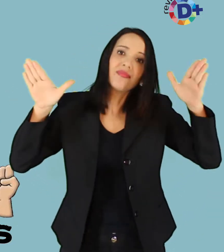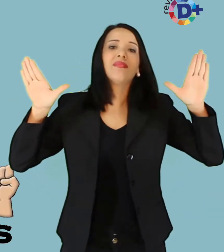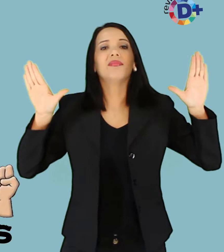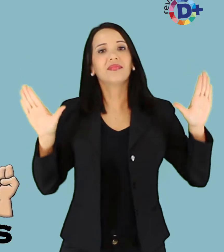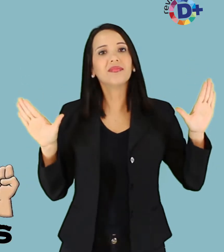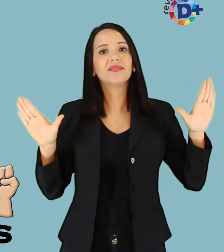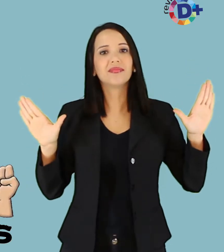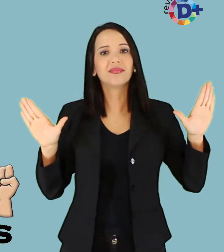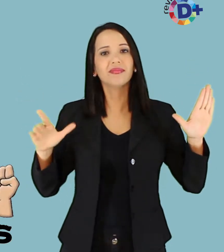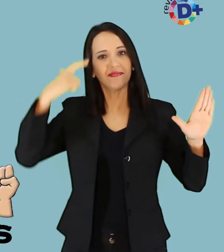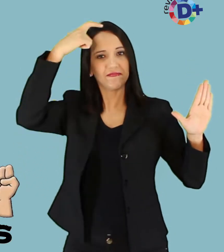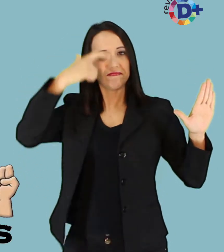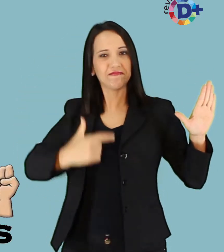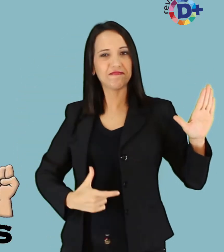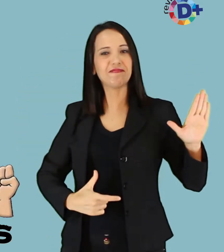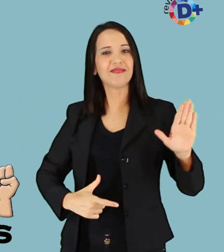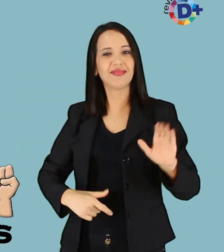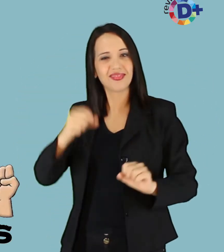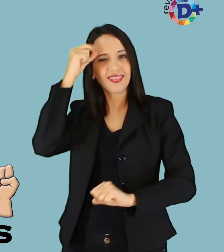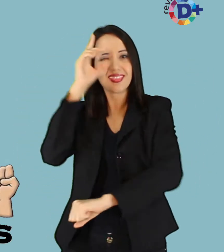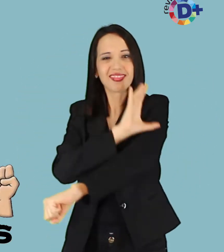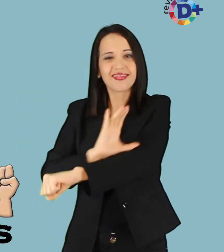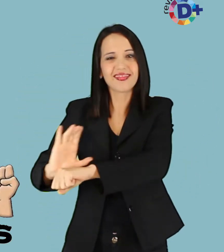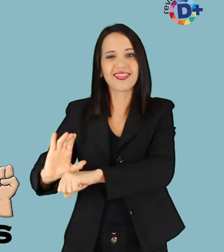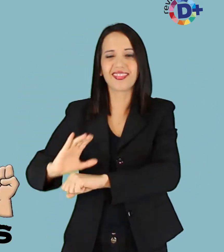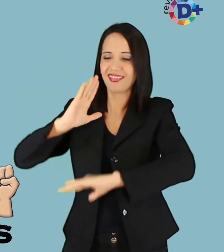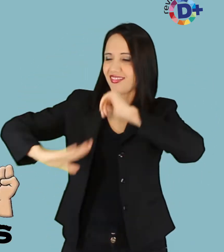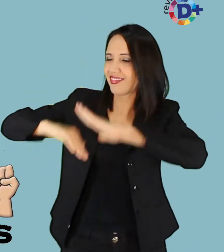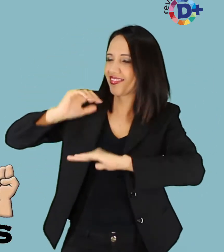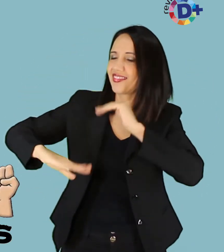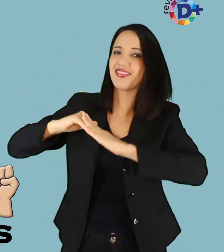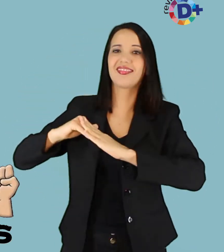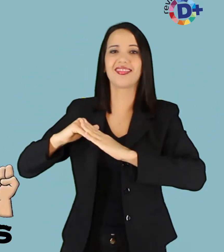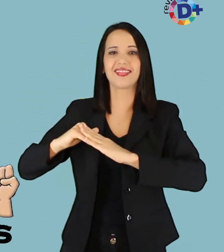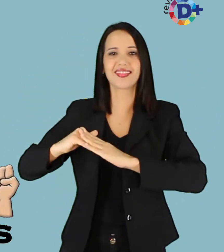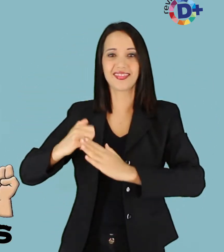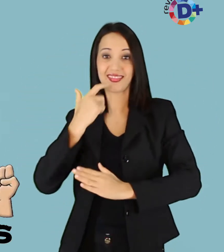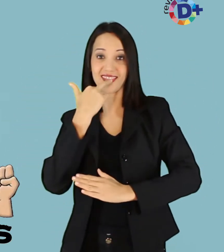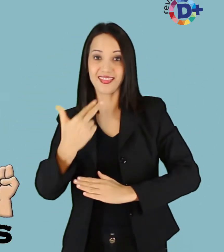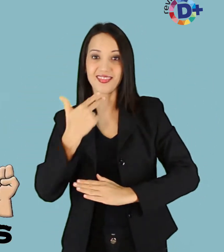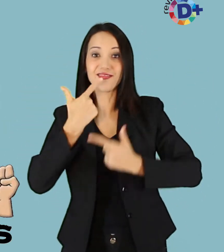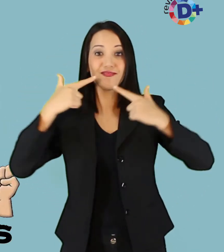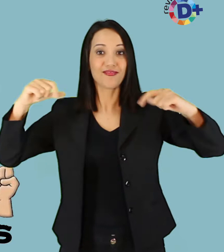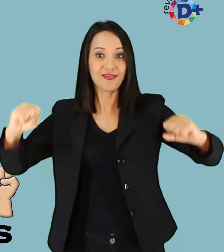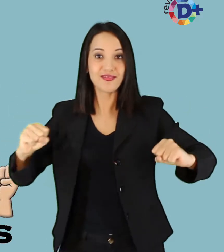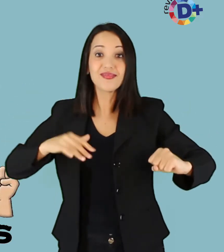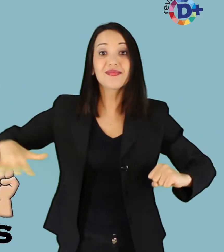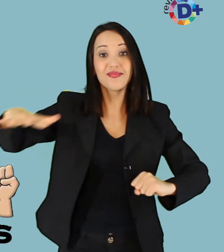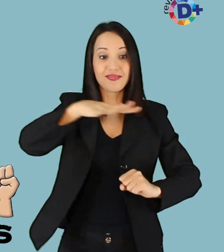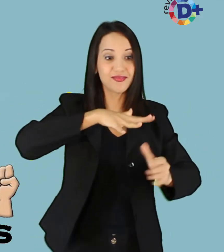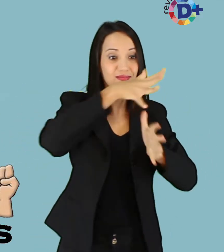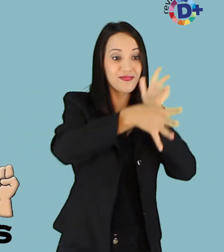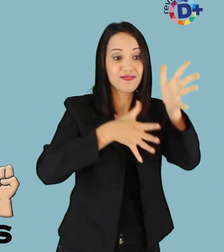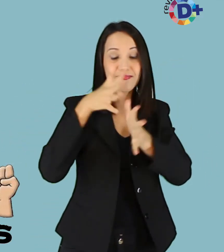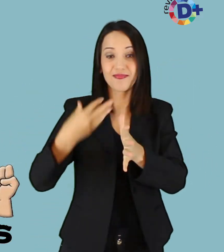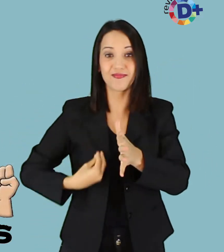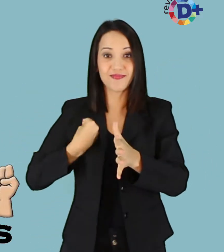desinvisibilização do surdo e de seus artefatos culturais e linguísticos? Onde circula Libras no nosso